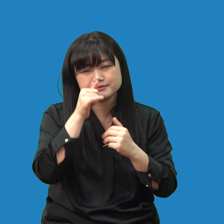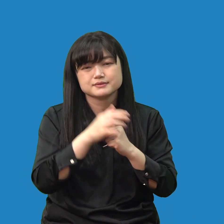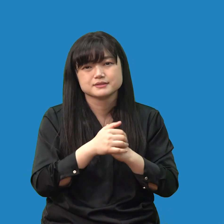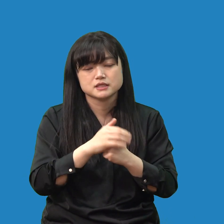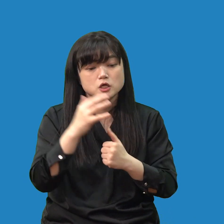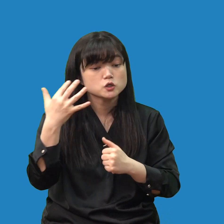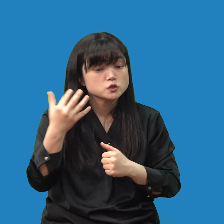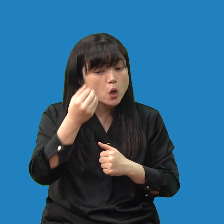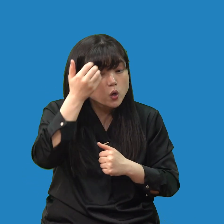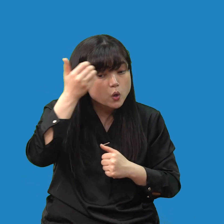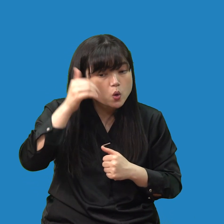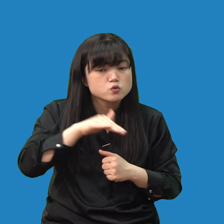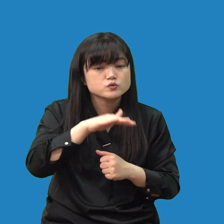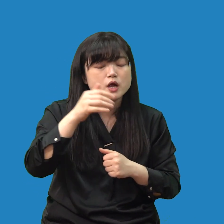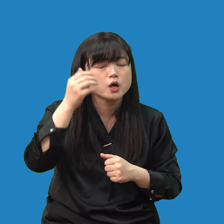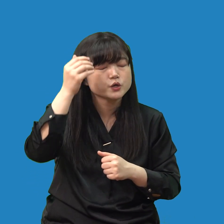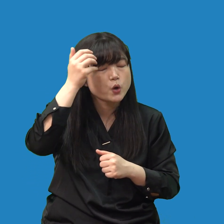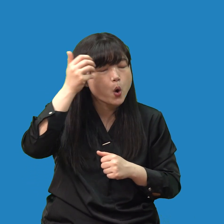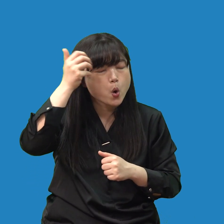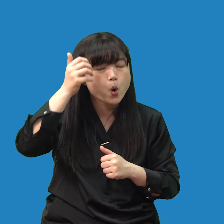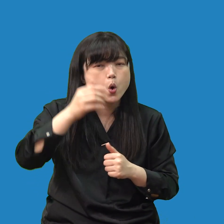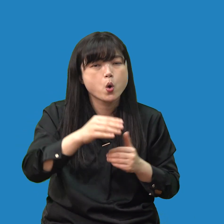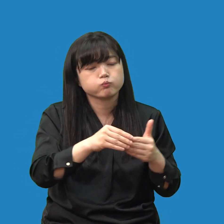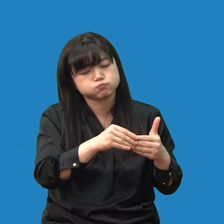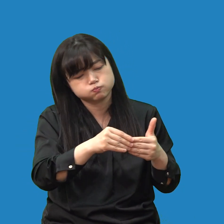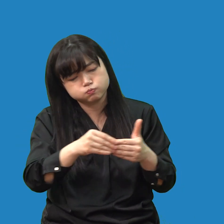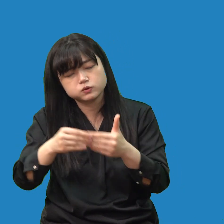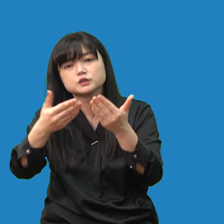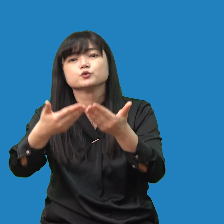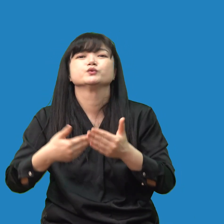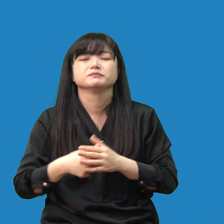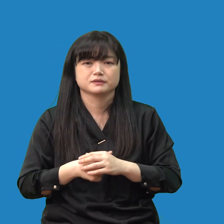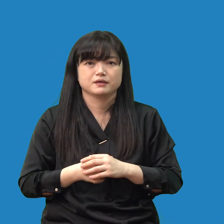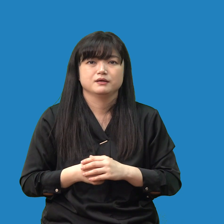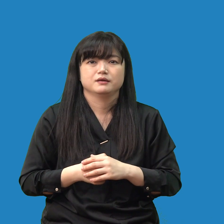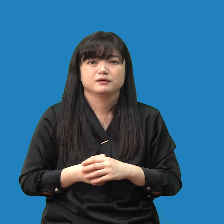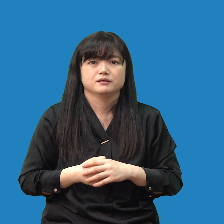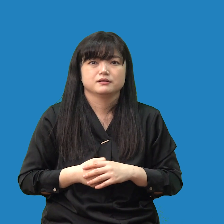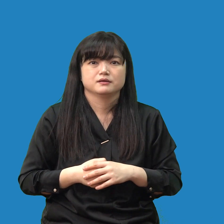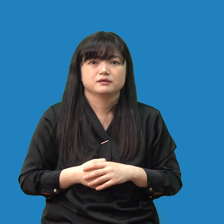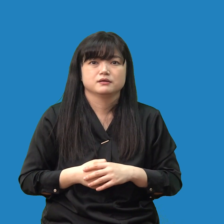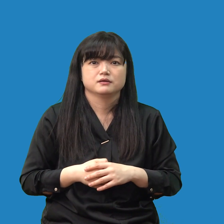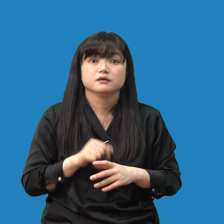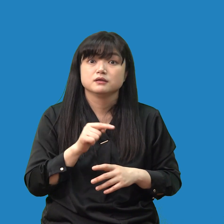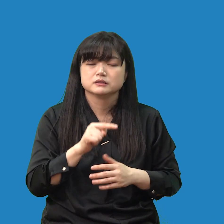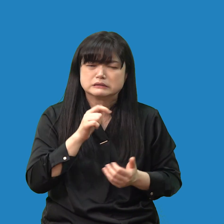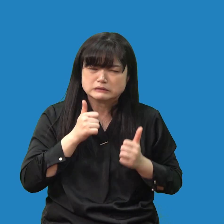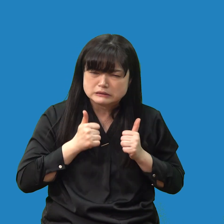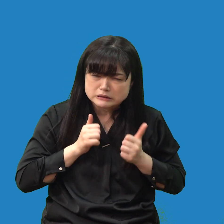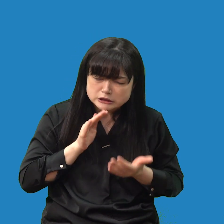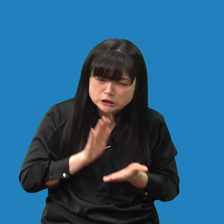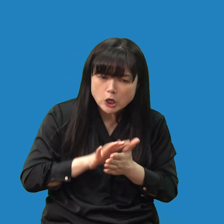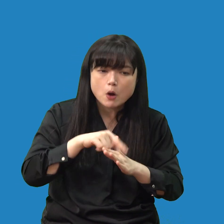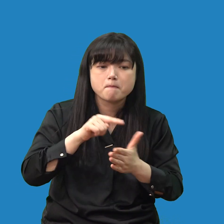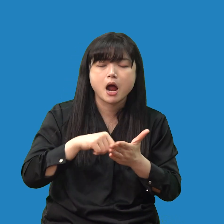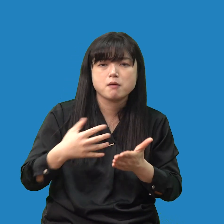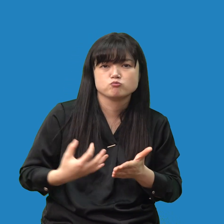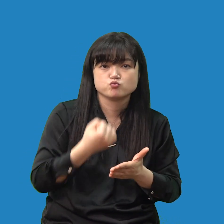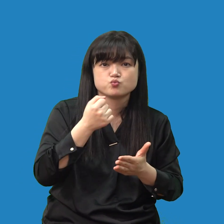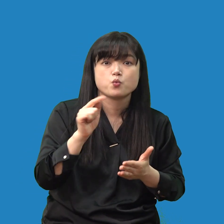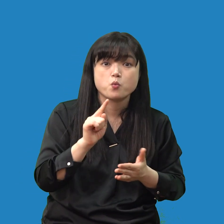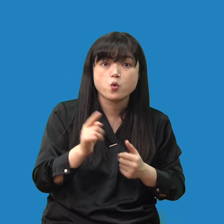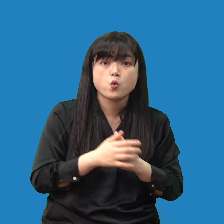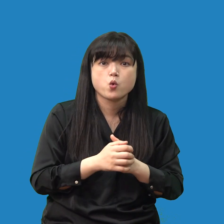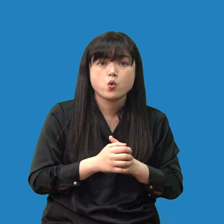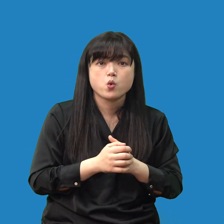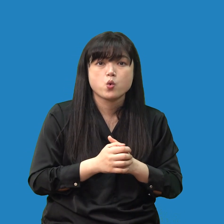나타나는데 성령께서 우리 영혼을 항상 끌어오르게 하시기 때문입니다. 여기에 열심을 품고 할 때 이 원어가